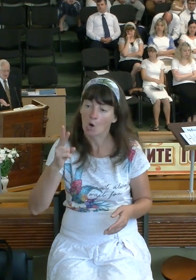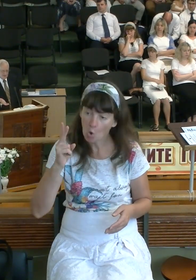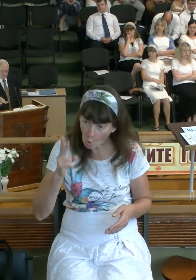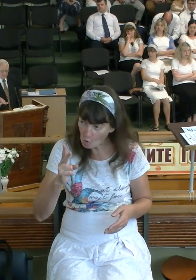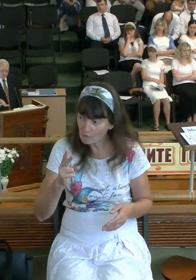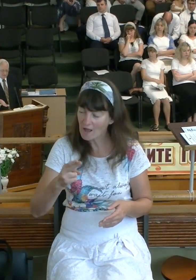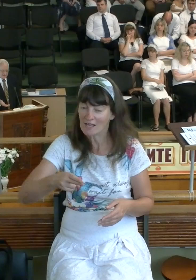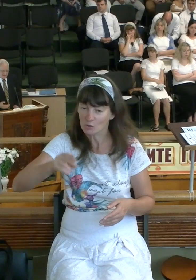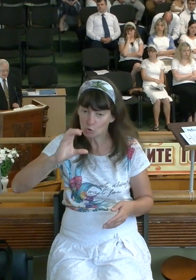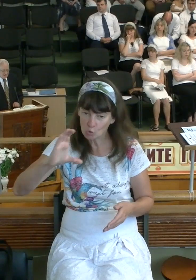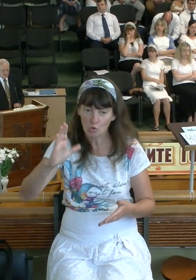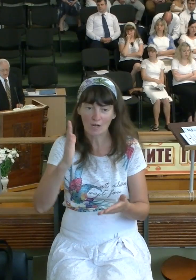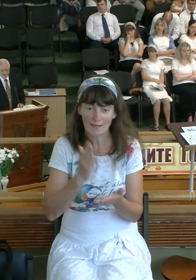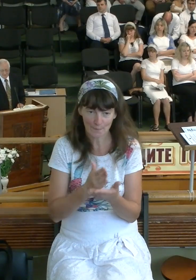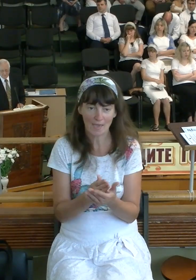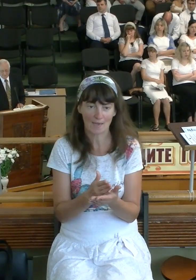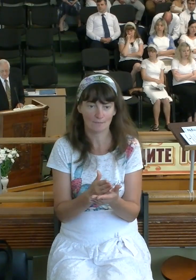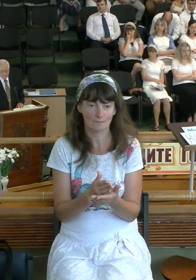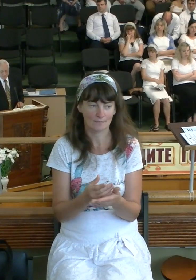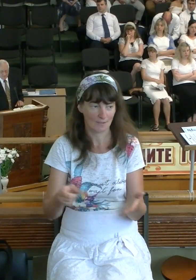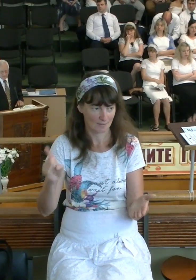духа. Христос сказал